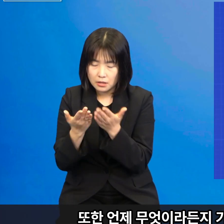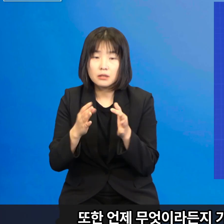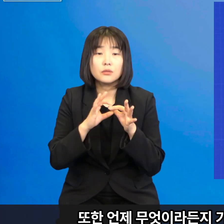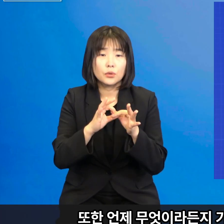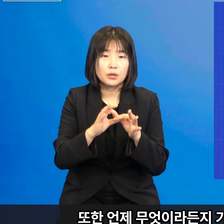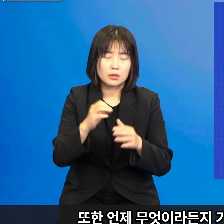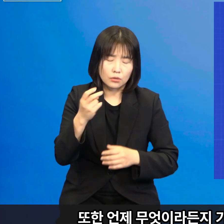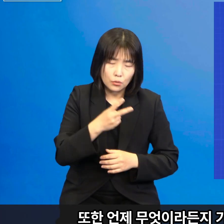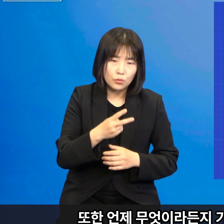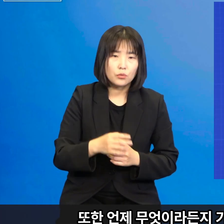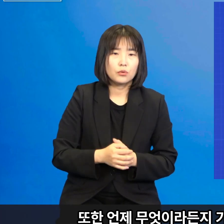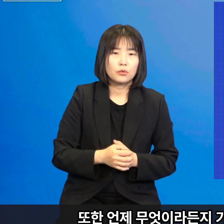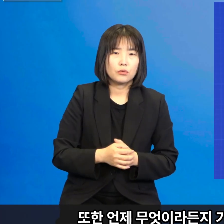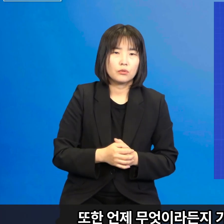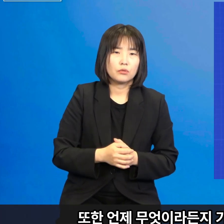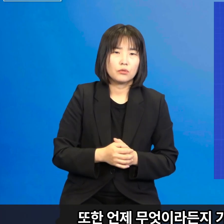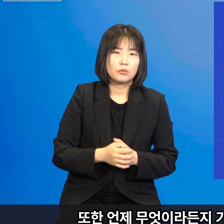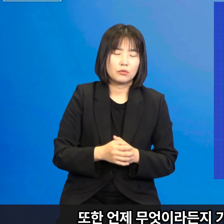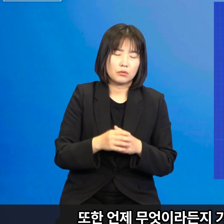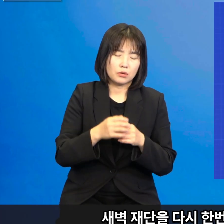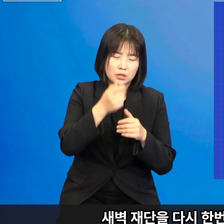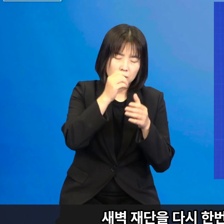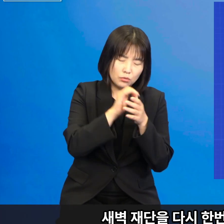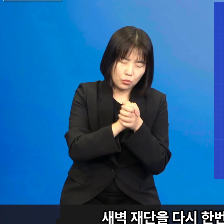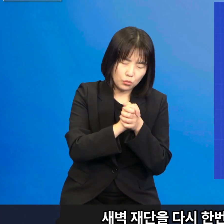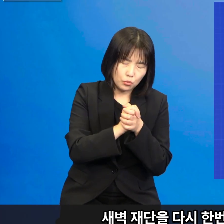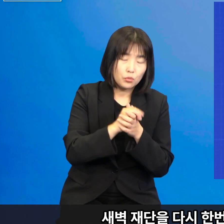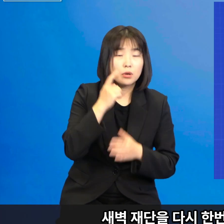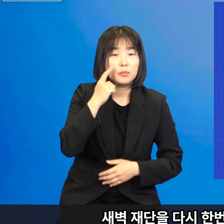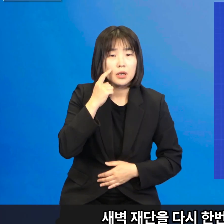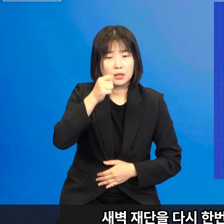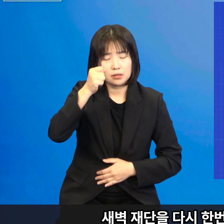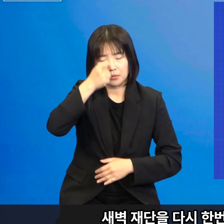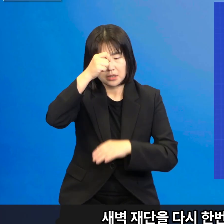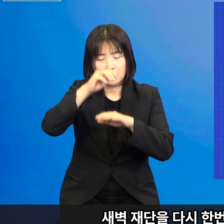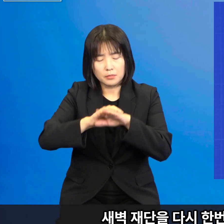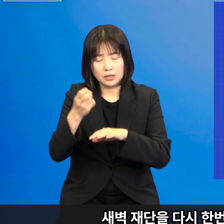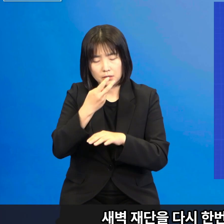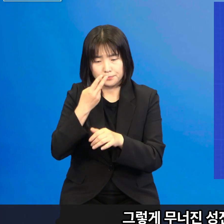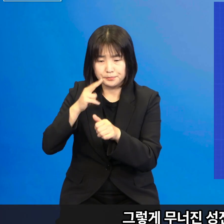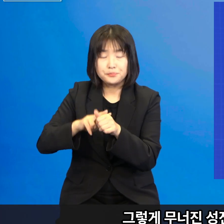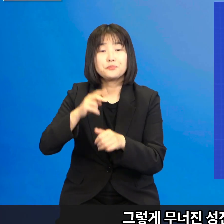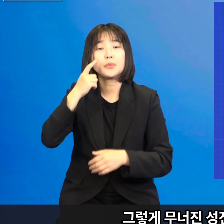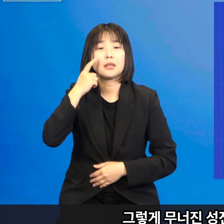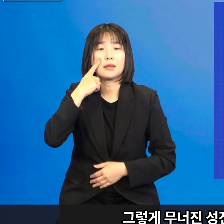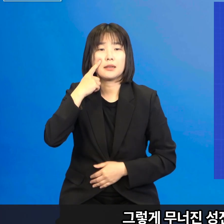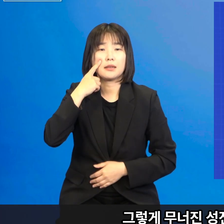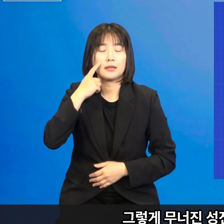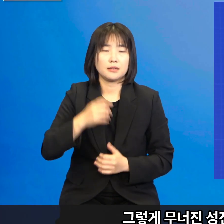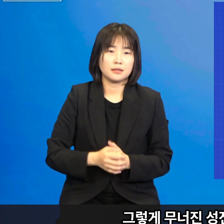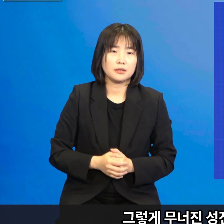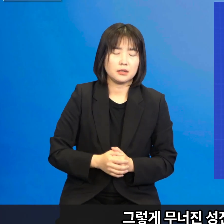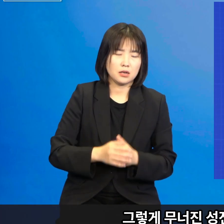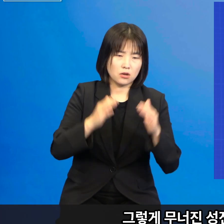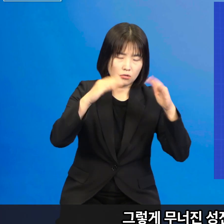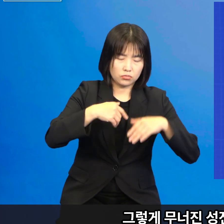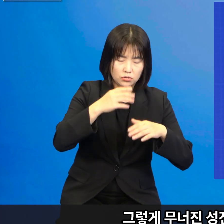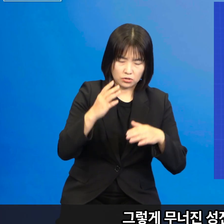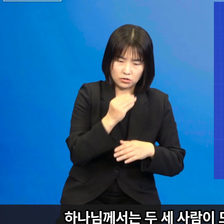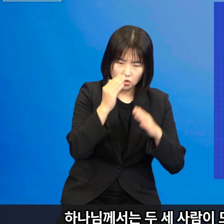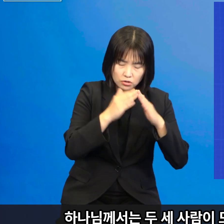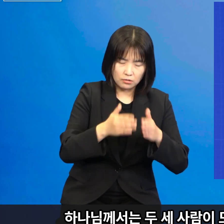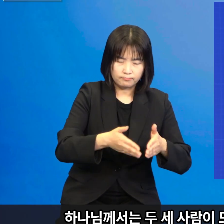언제 무엇이라든지 기도하면서 한번 해보십시오. 새벽자단을 다시 한번 세워보시길 바랍니다. 그렇게 무너진 성전을 세워나갈